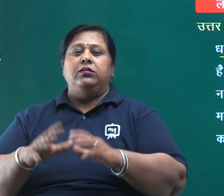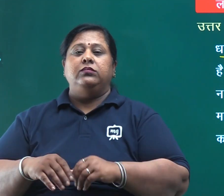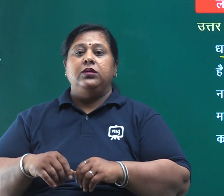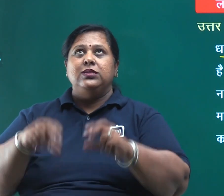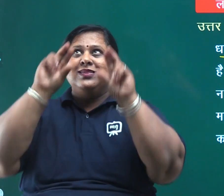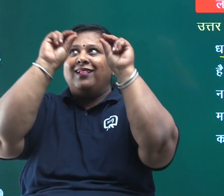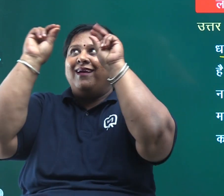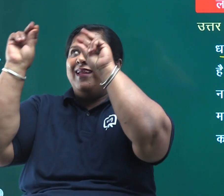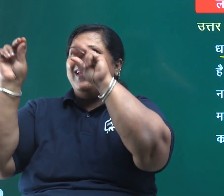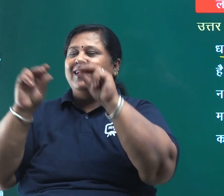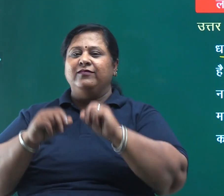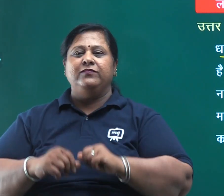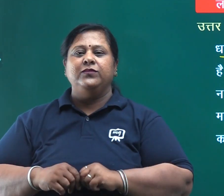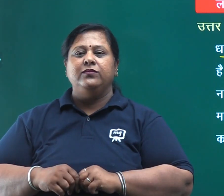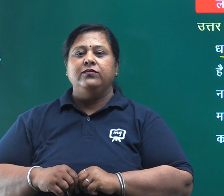सितारे,